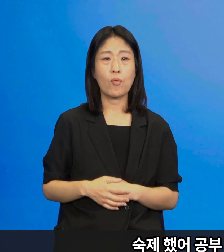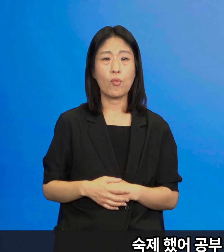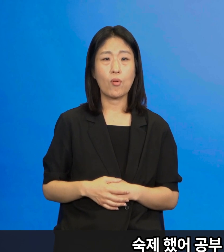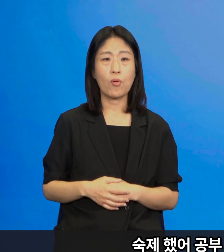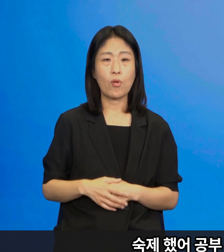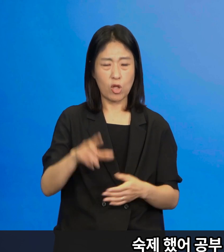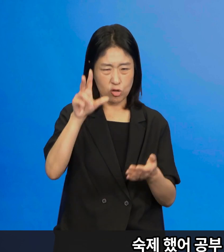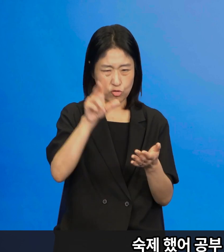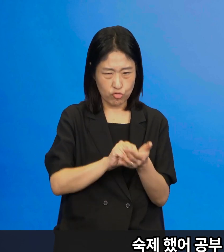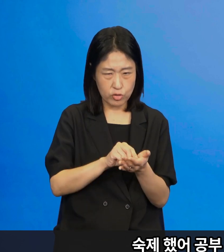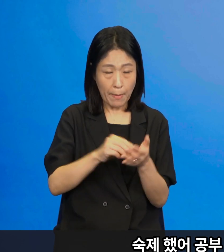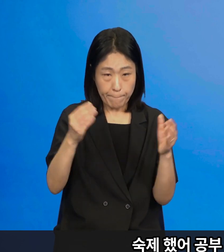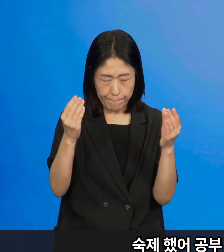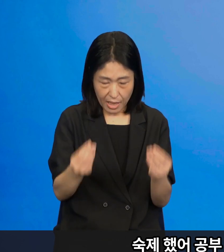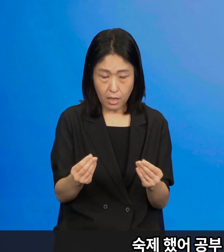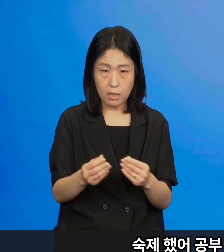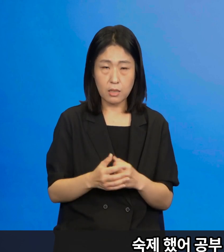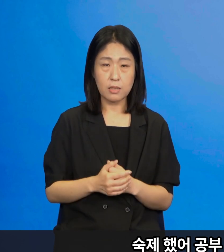숙제했어?